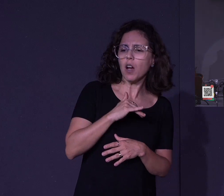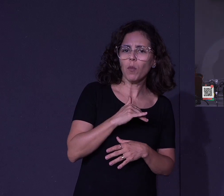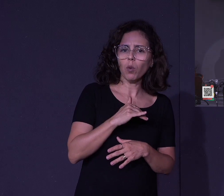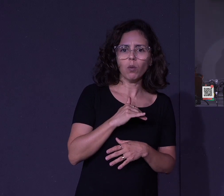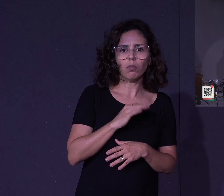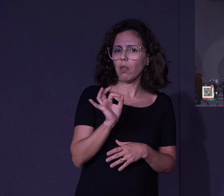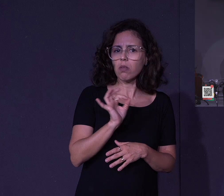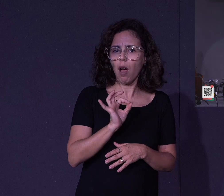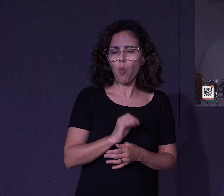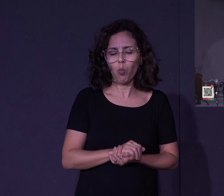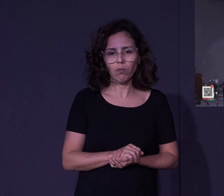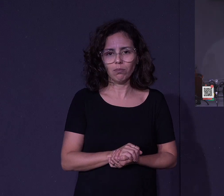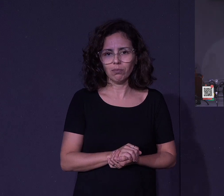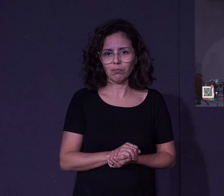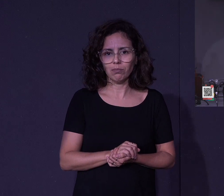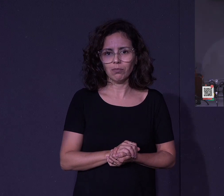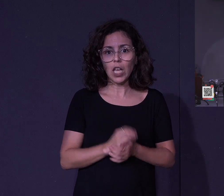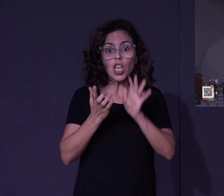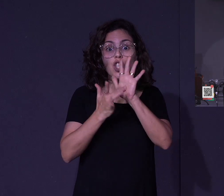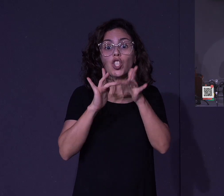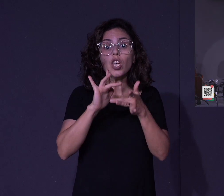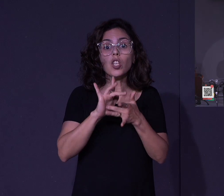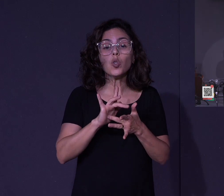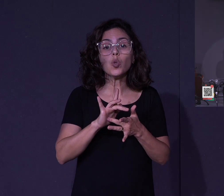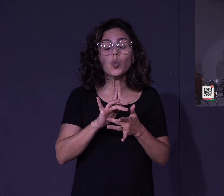E quando lá chegou, para Marta e Maria, Ele estava: